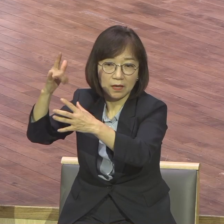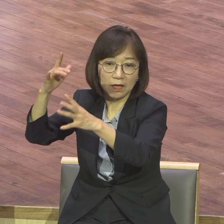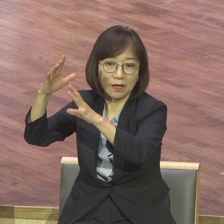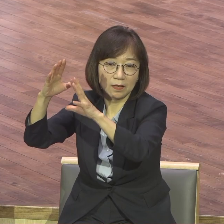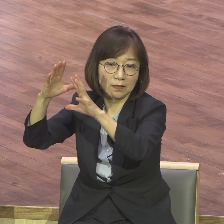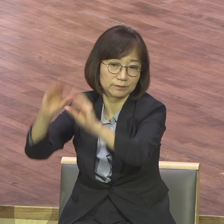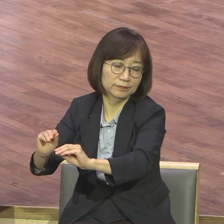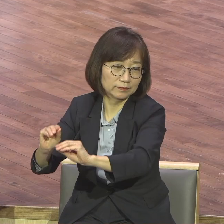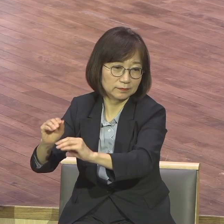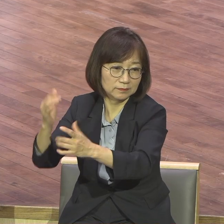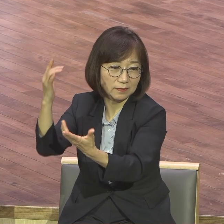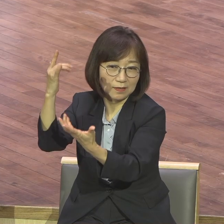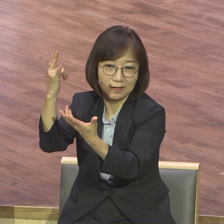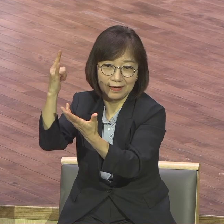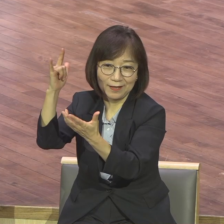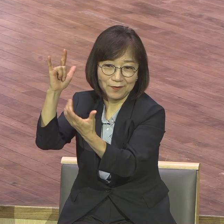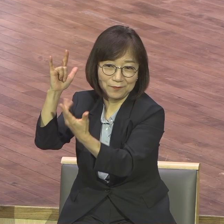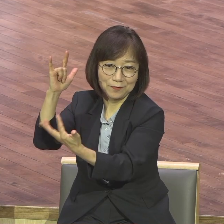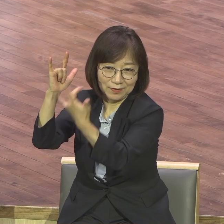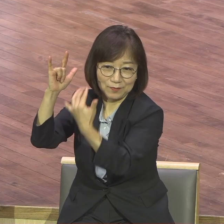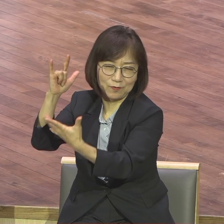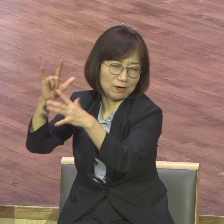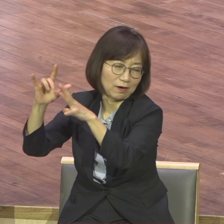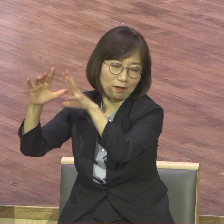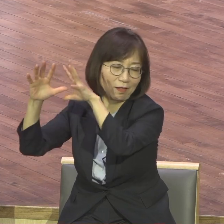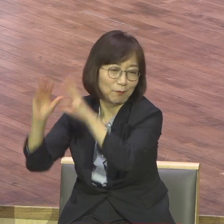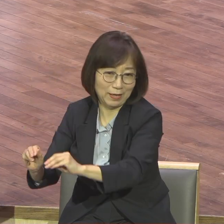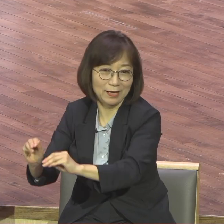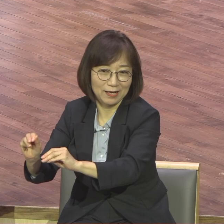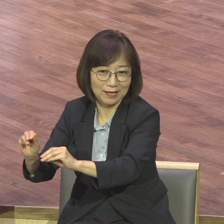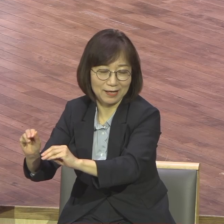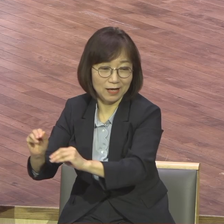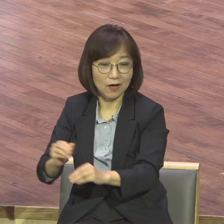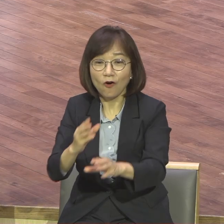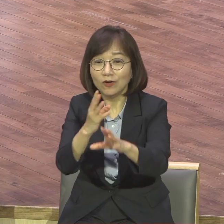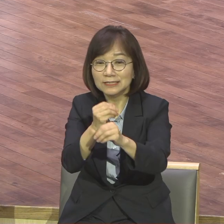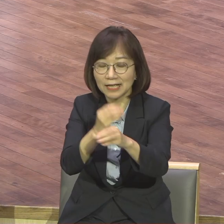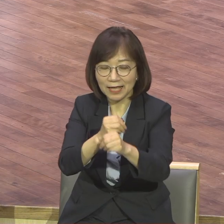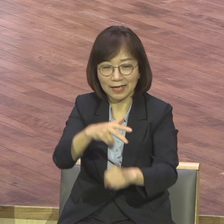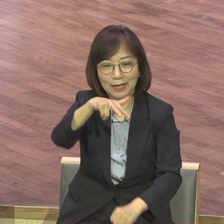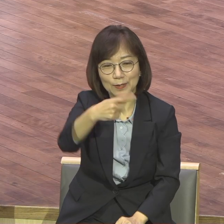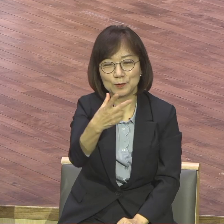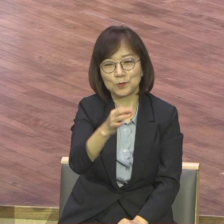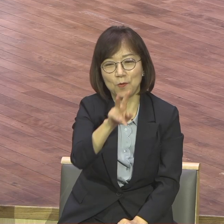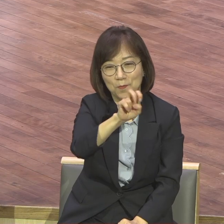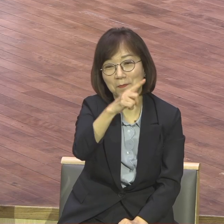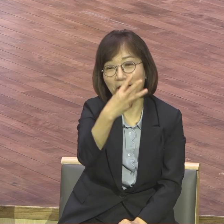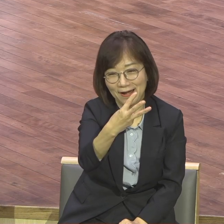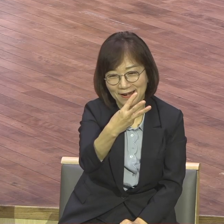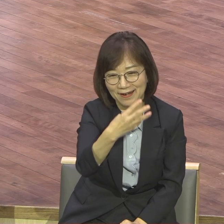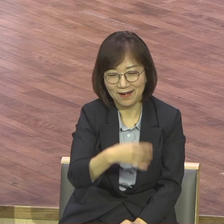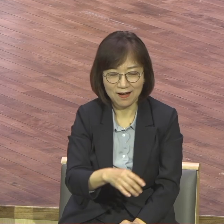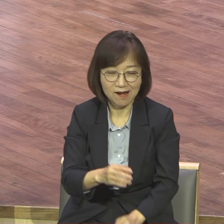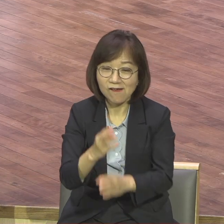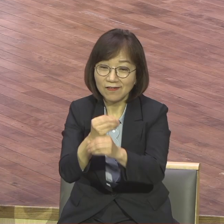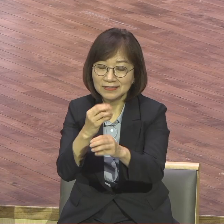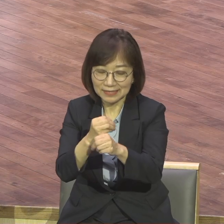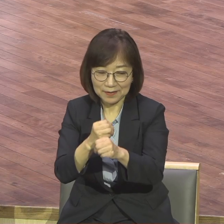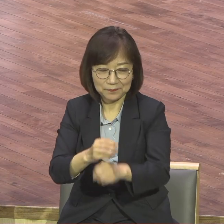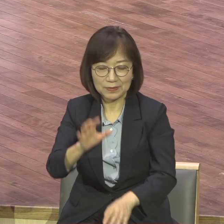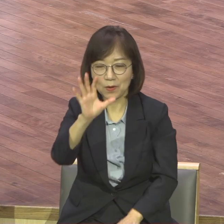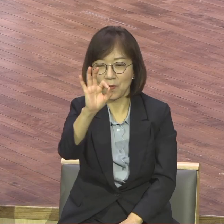죽지요. 그래서 마지막 시점이 있는데 그게 마지막인데 신학적으로 말하면 오메가 포인트라 그래